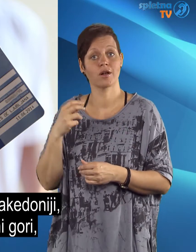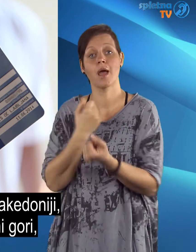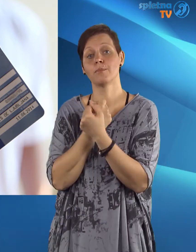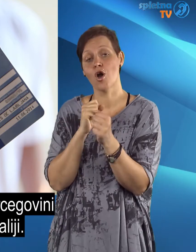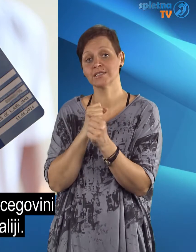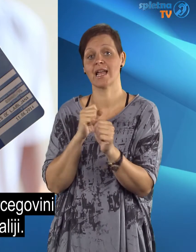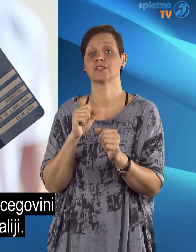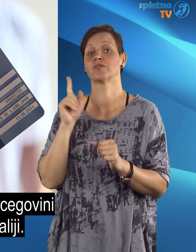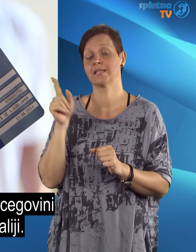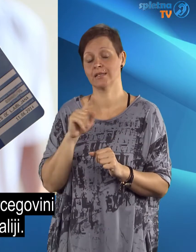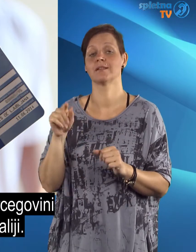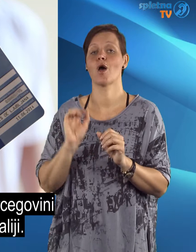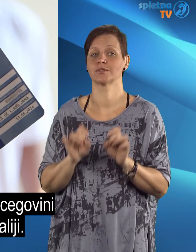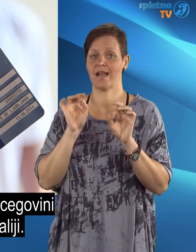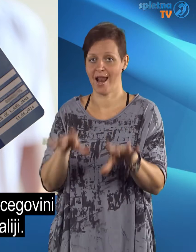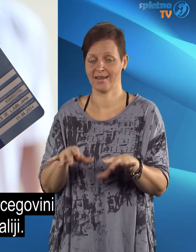Avstraliji.